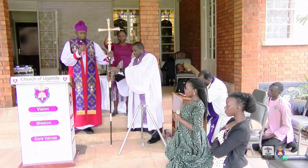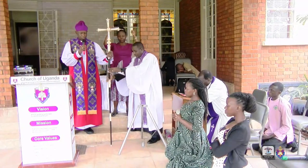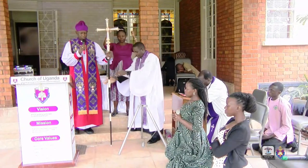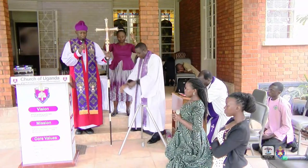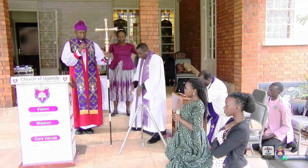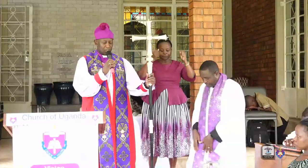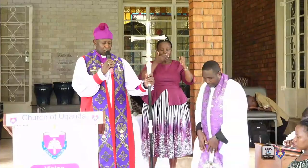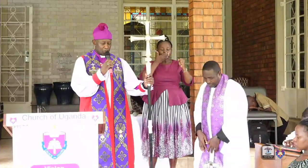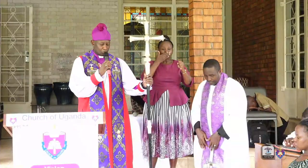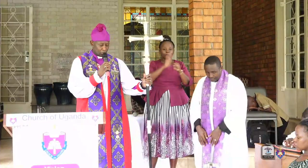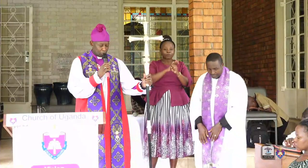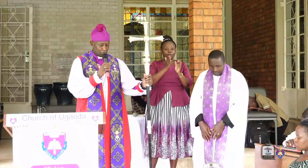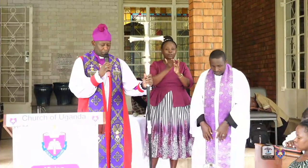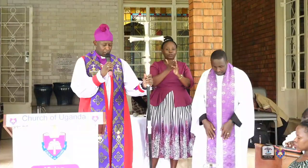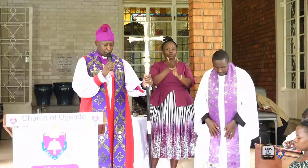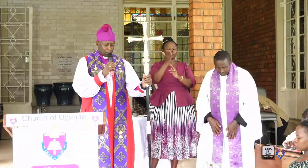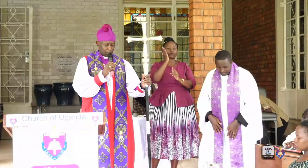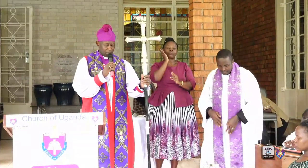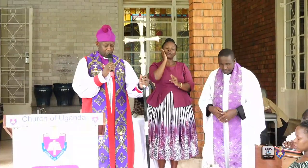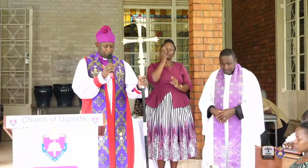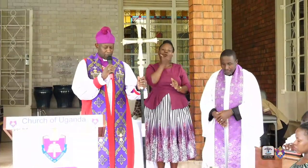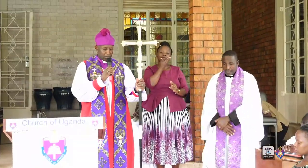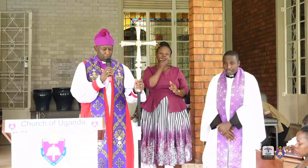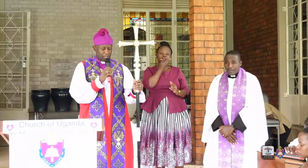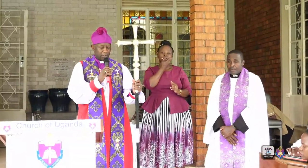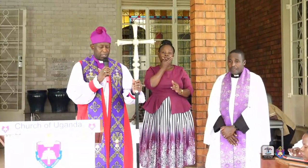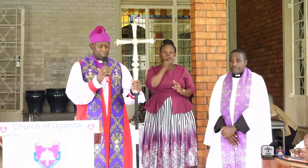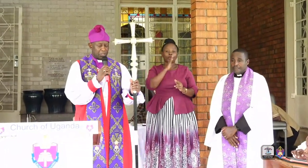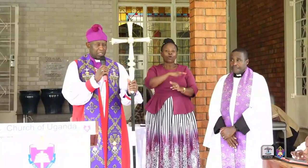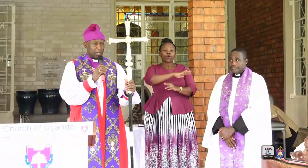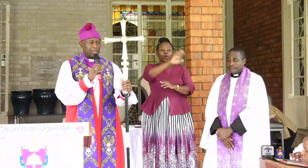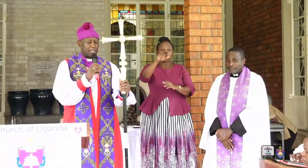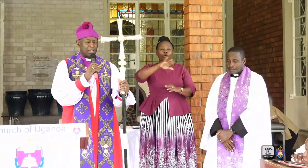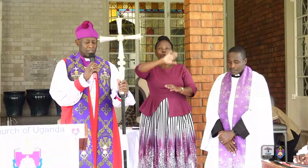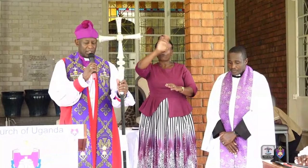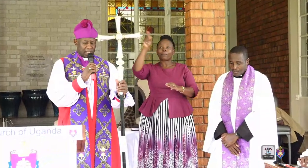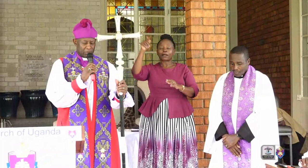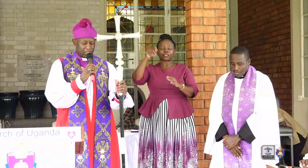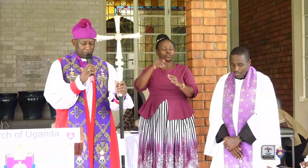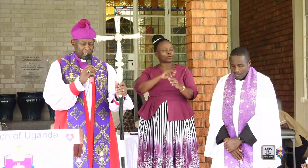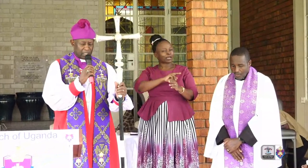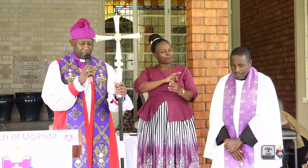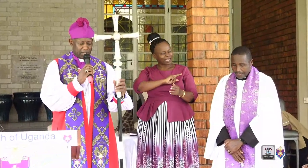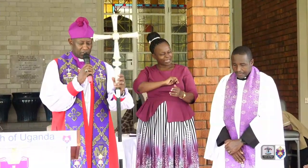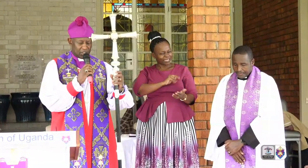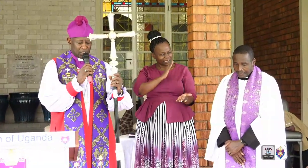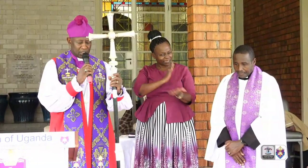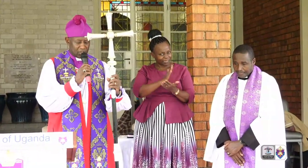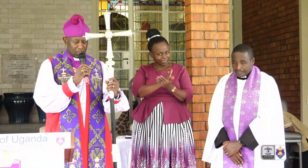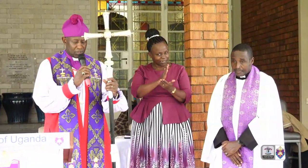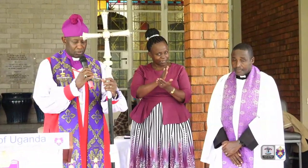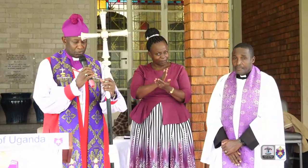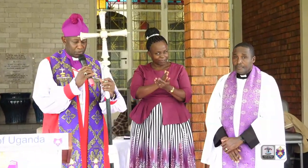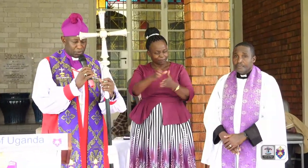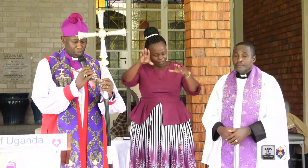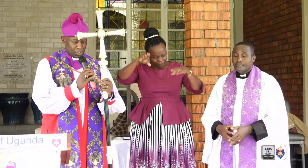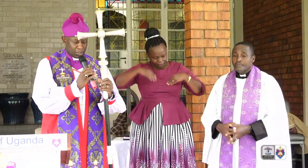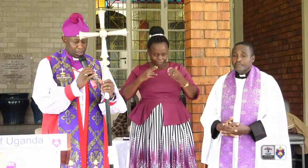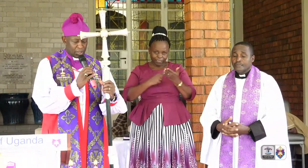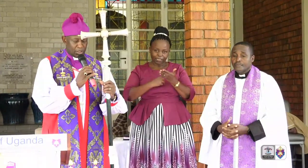yasuubiza olw'ekisa kyo ekingi okusonyiwa bonna abadde gy'oli nga beenenyereza ddala mazima era nga bakkiriza enjiri